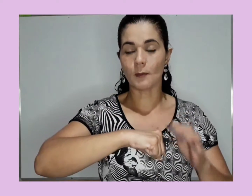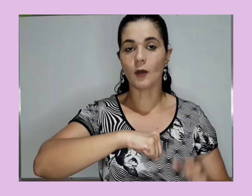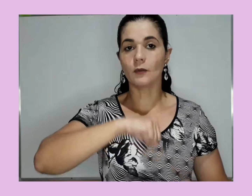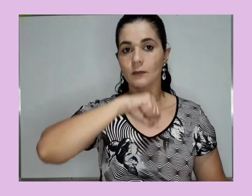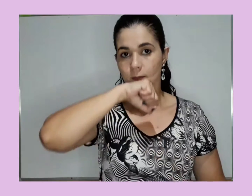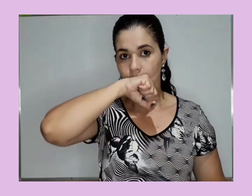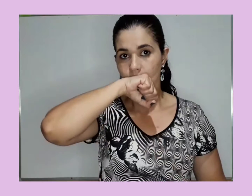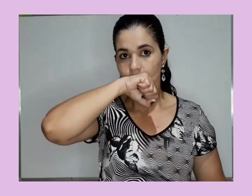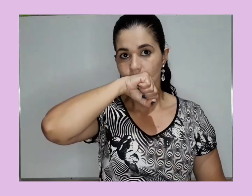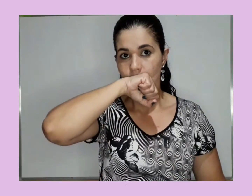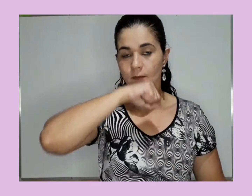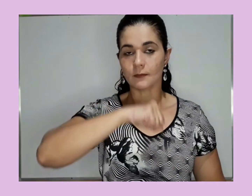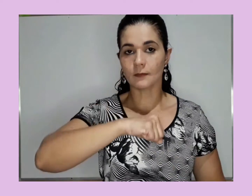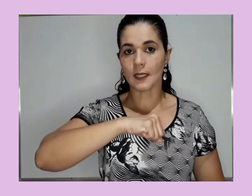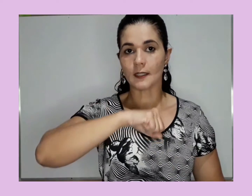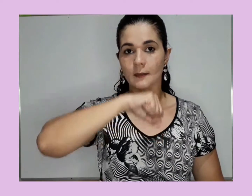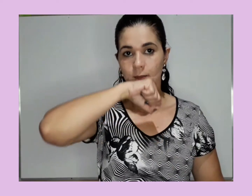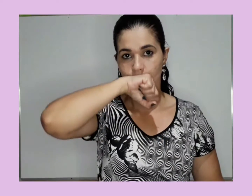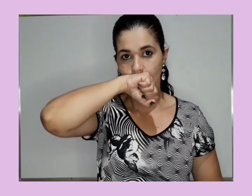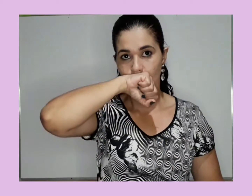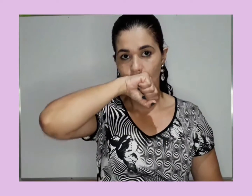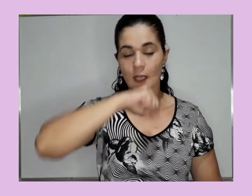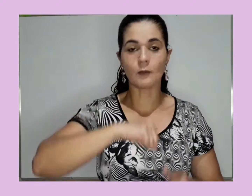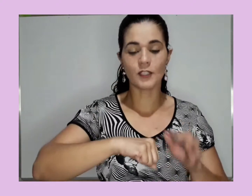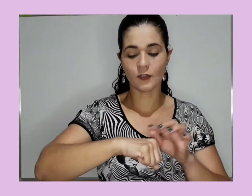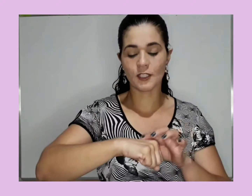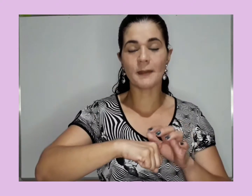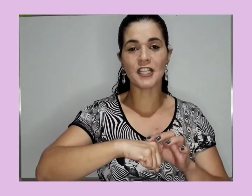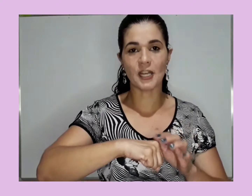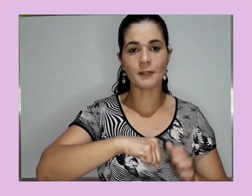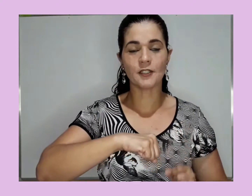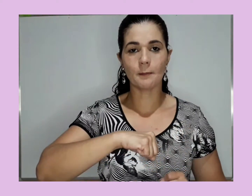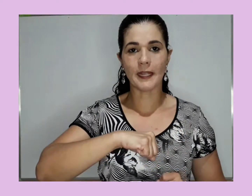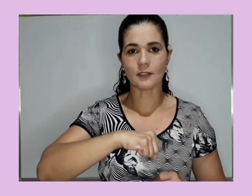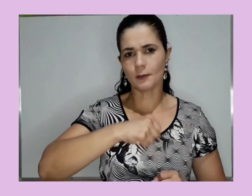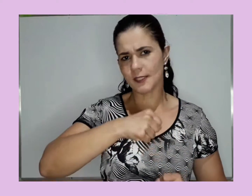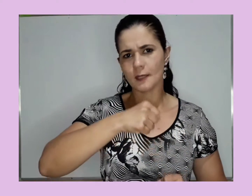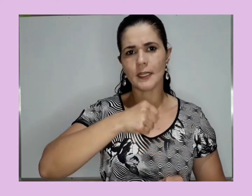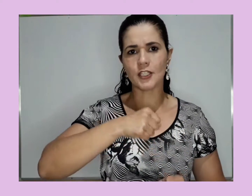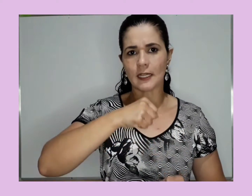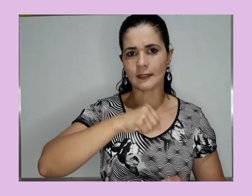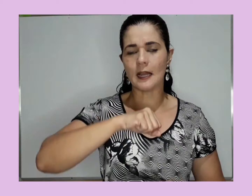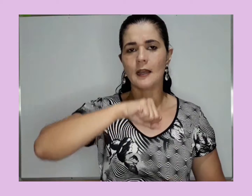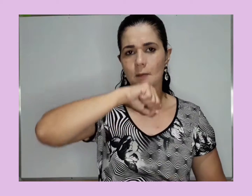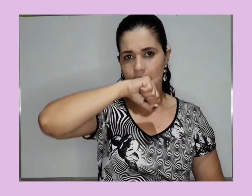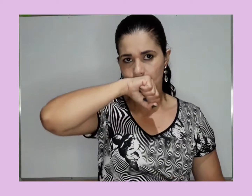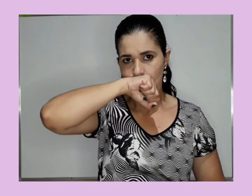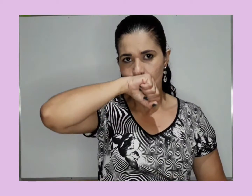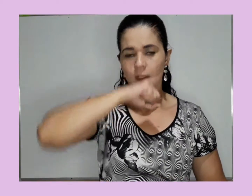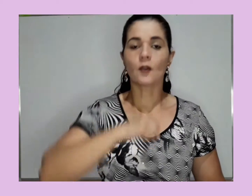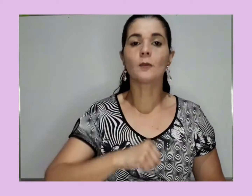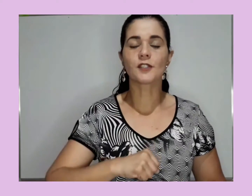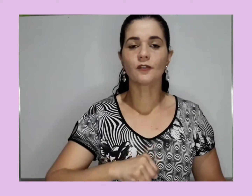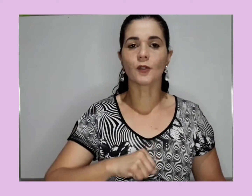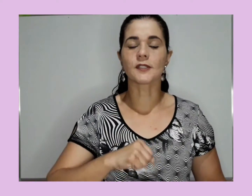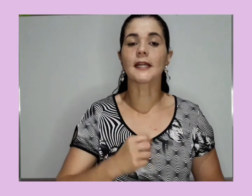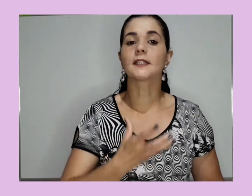mão aqui. É como se fosse beijar pedindo a benção. Não precisa beijar, tá? Mas é como se fosse, tá? Então,